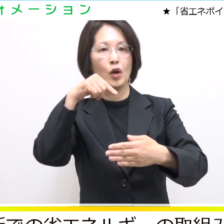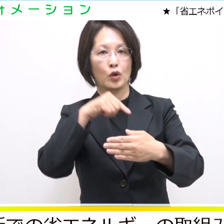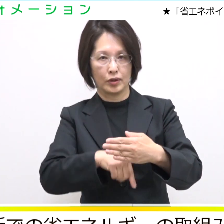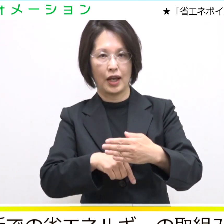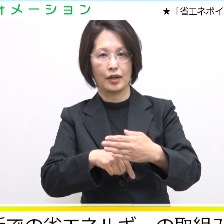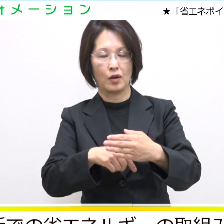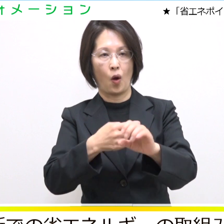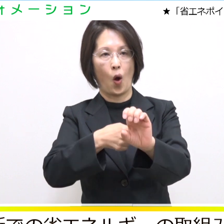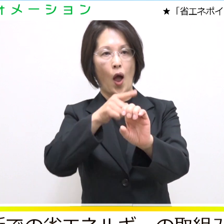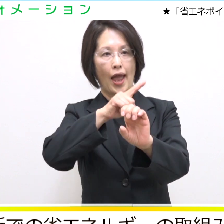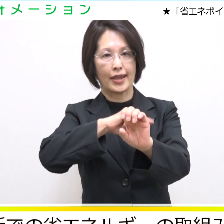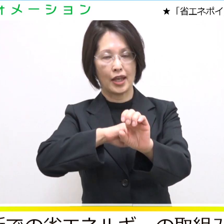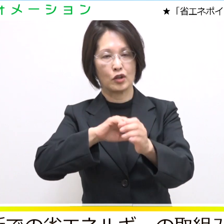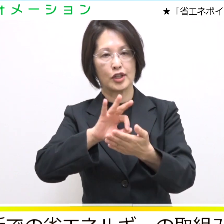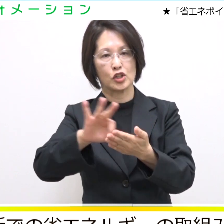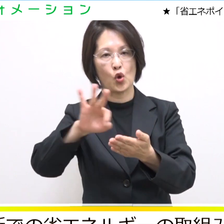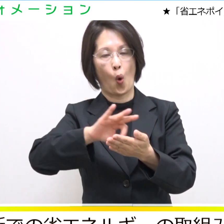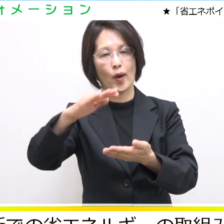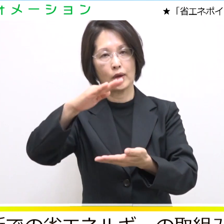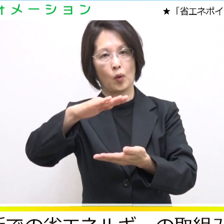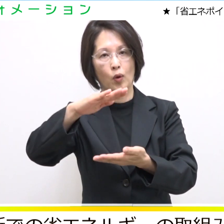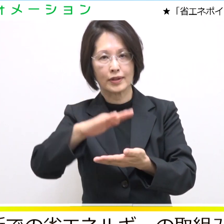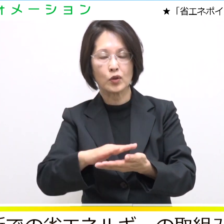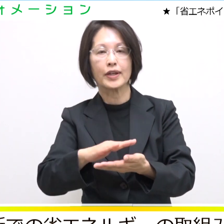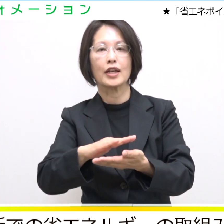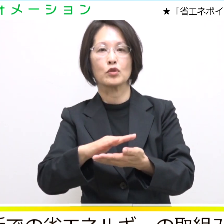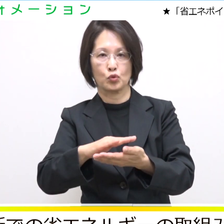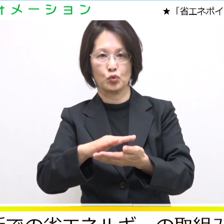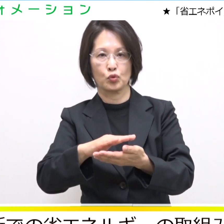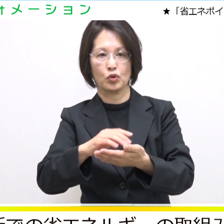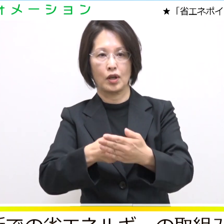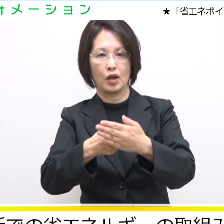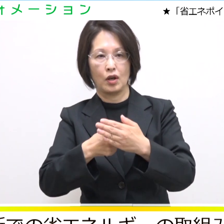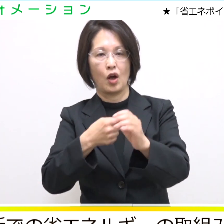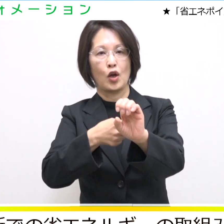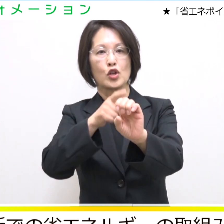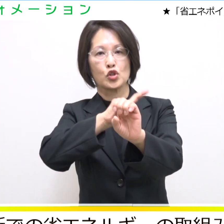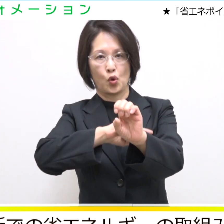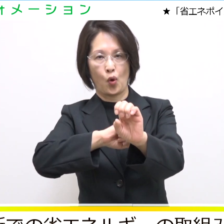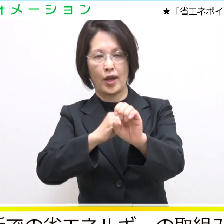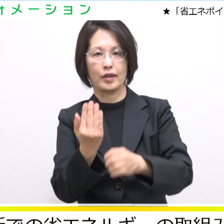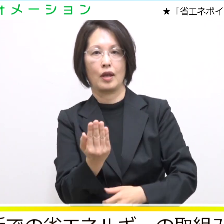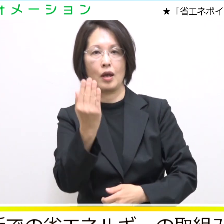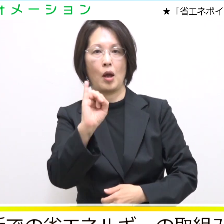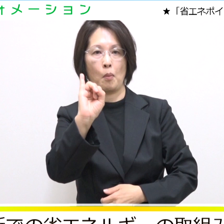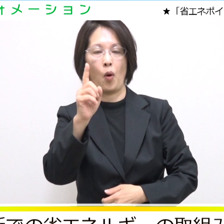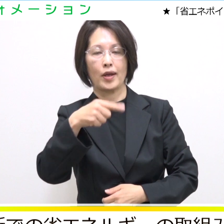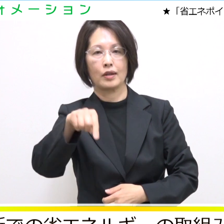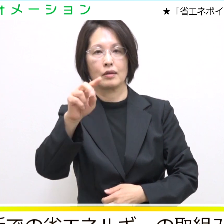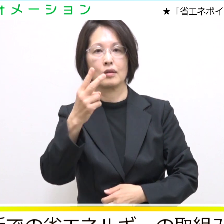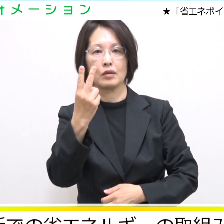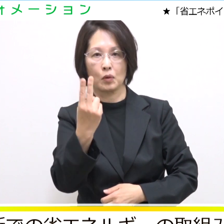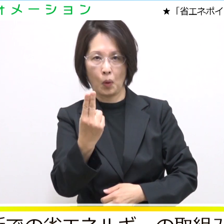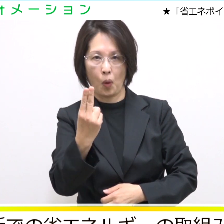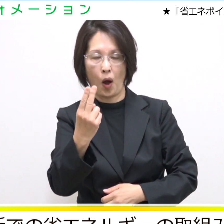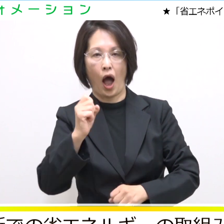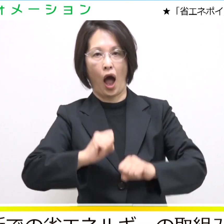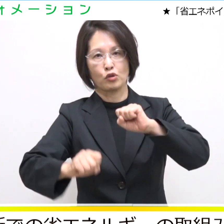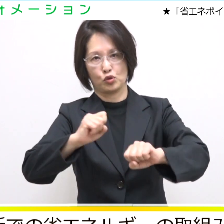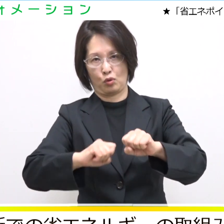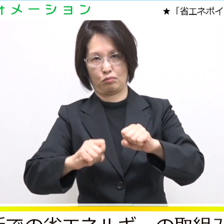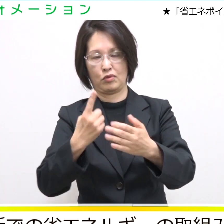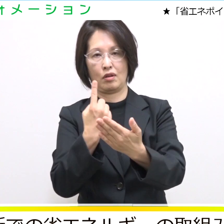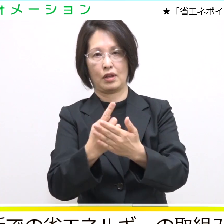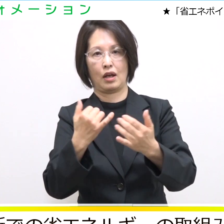のエネルギー消費量を削減するエネポイントアクションの参加者を